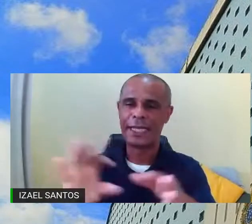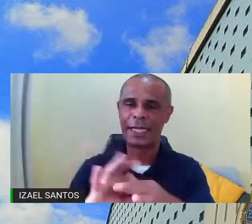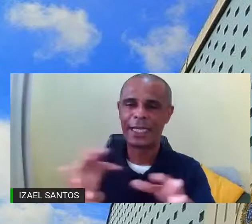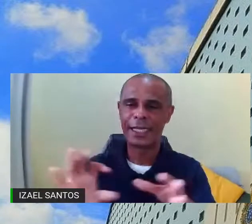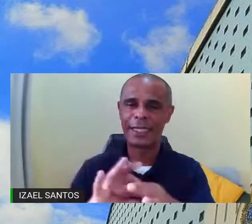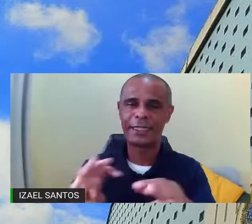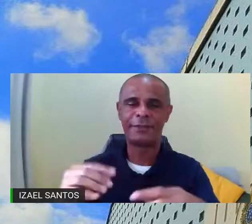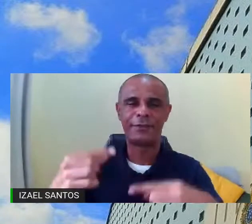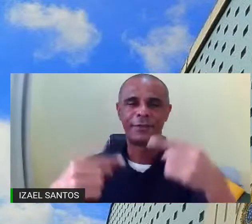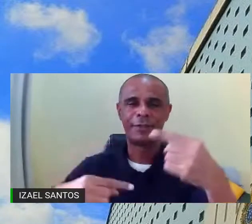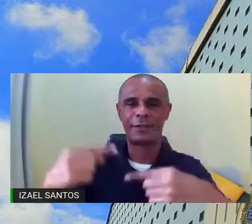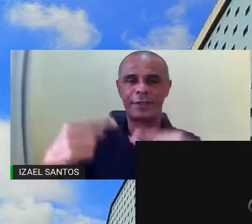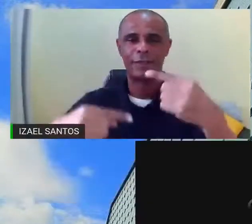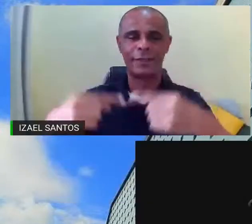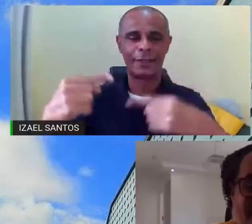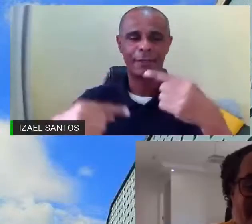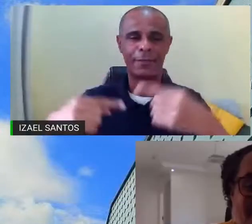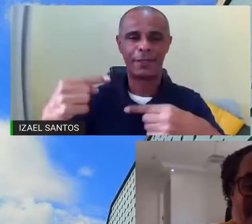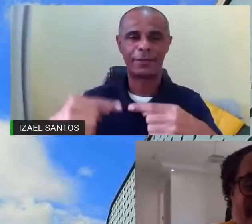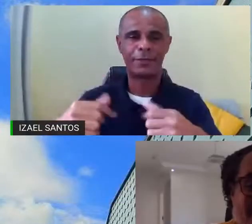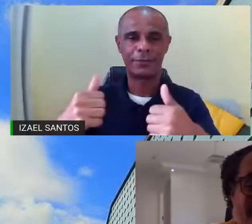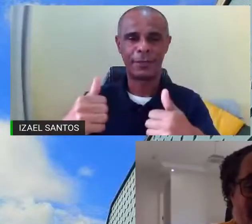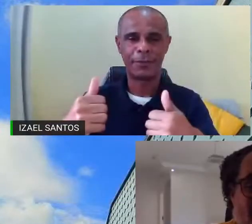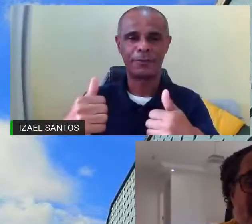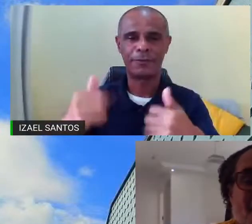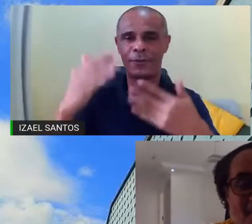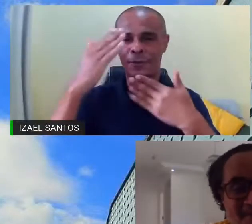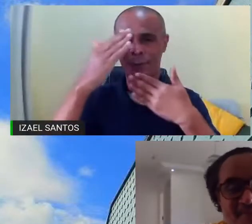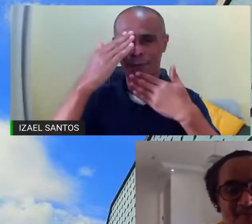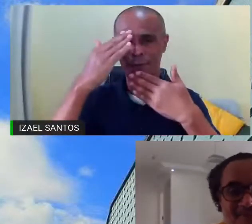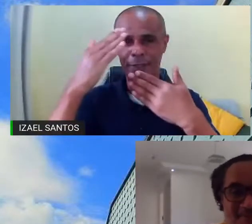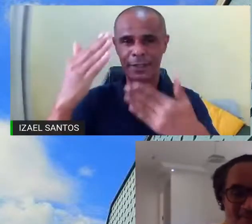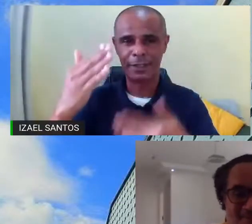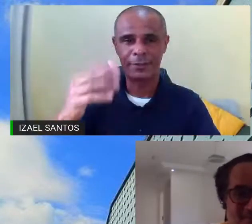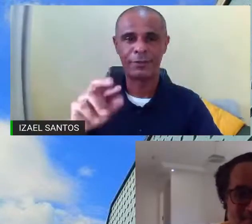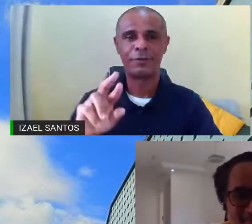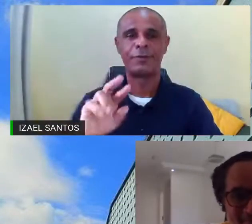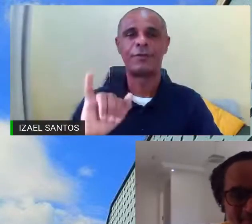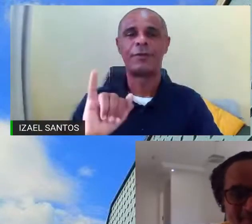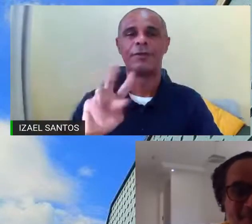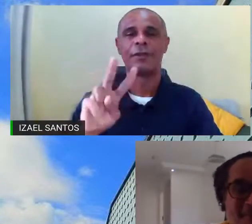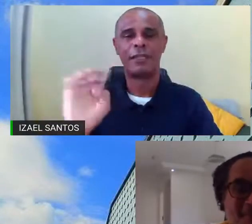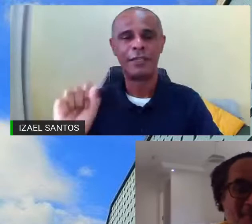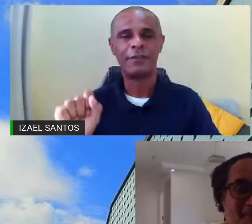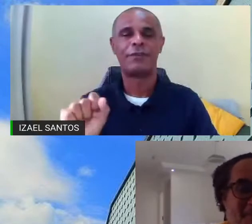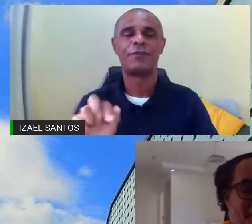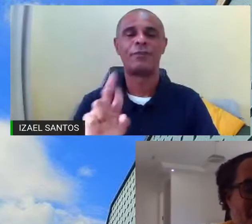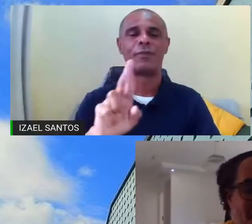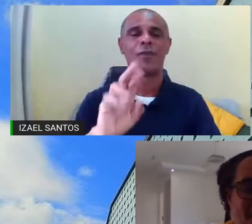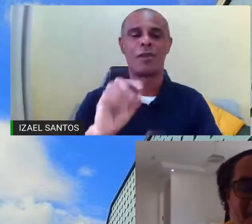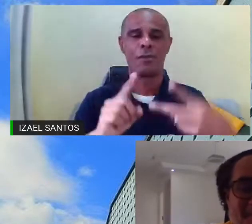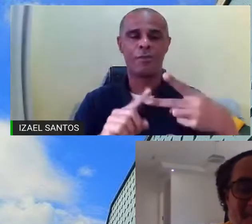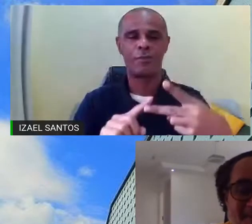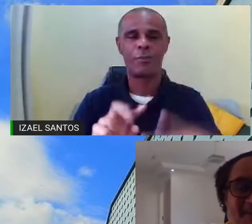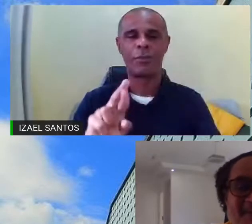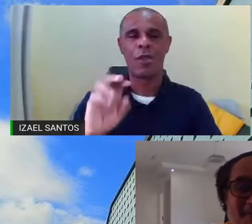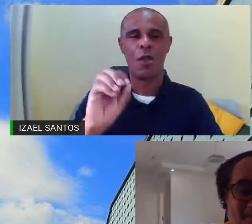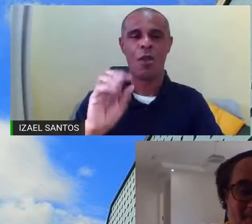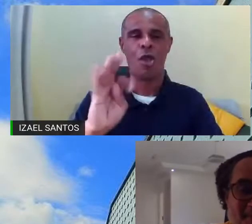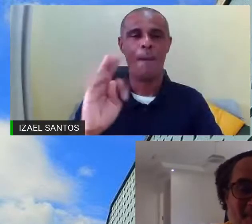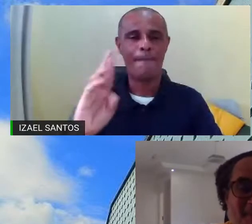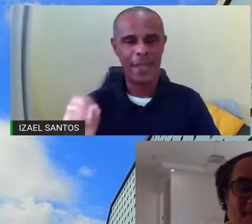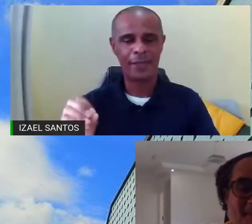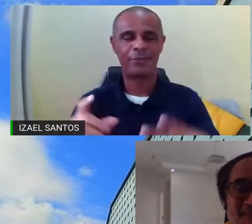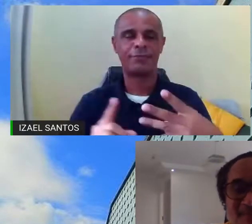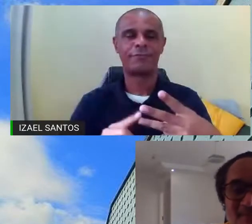que possamos ainda fazer. Muito obrigada, Roberto, professor Ives, professor Ricardo Andrade, e mais